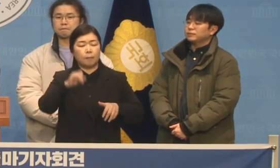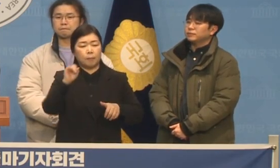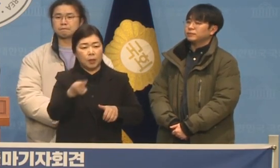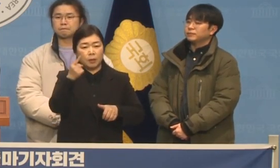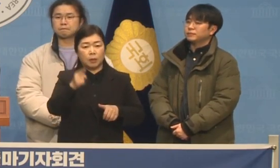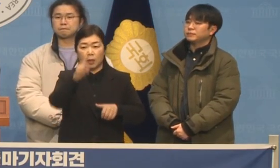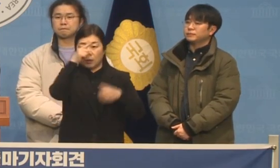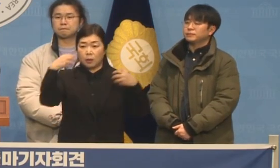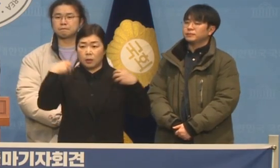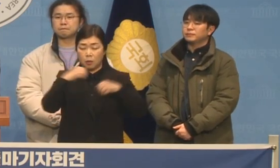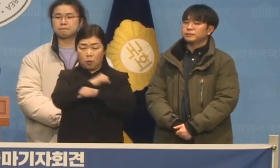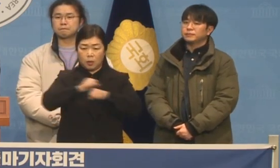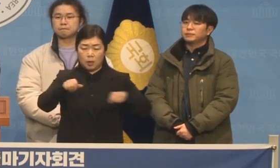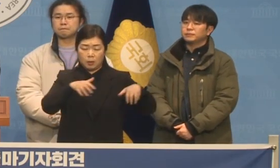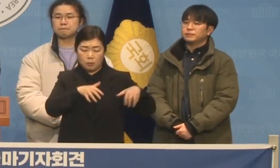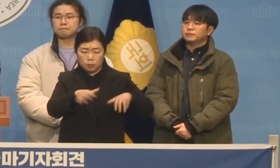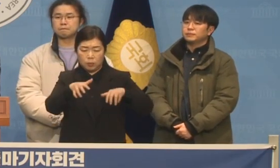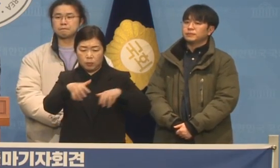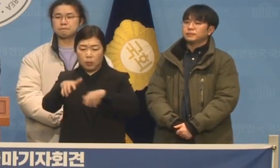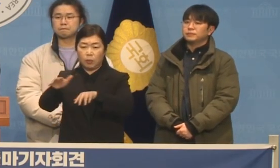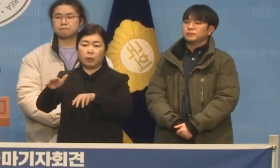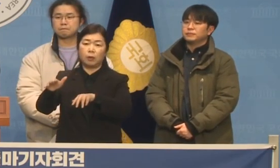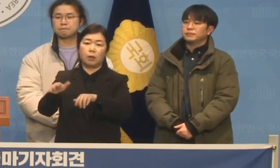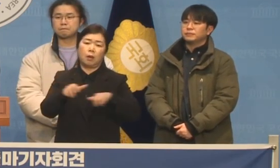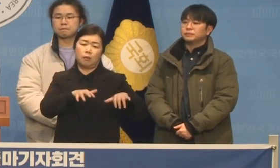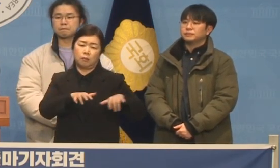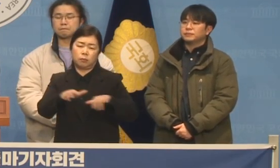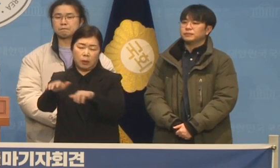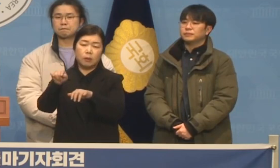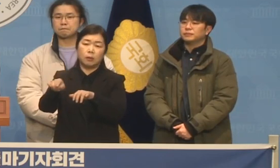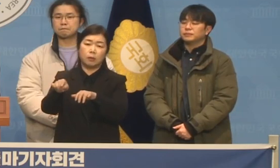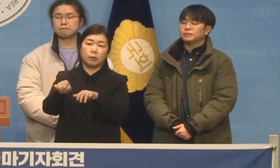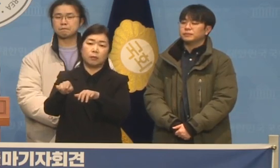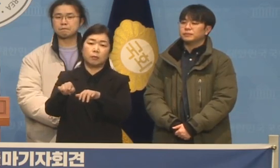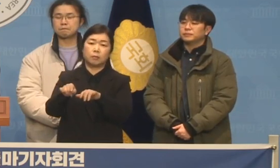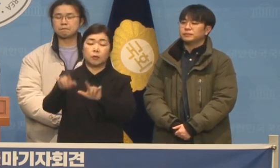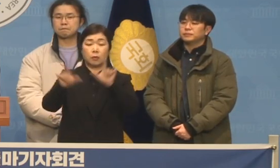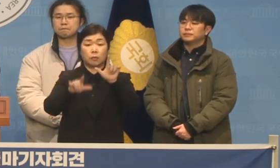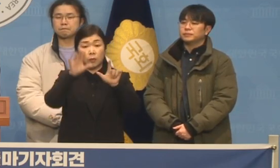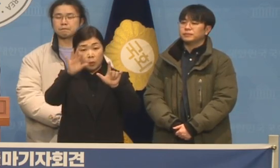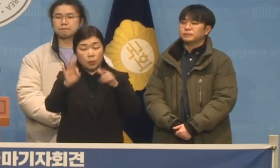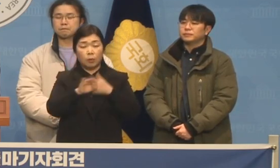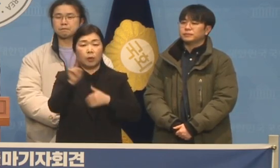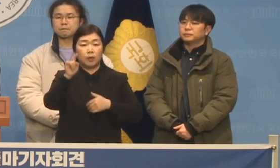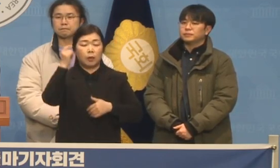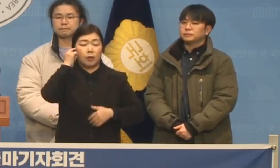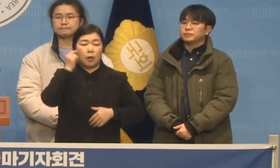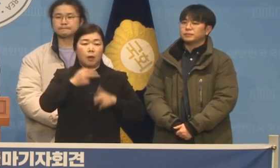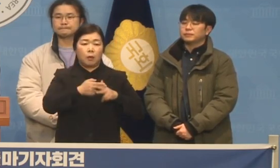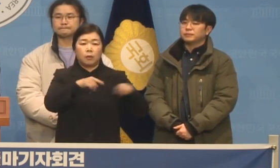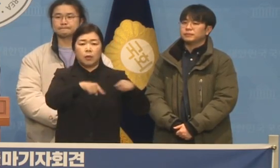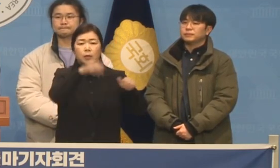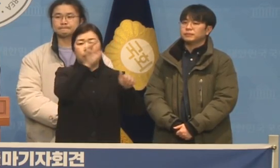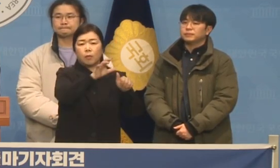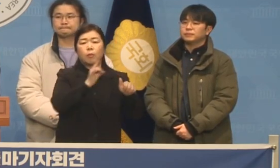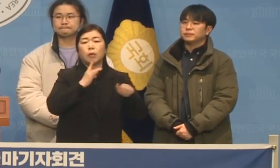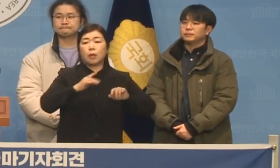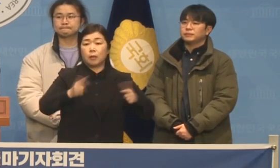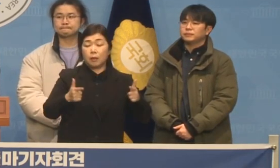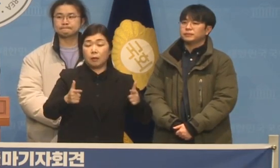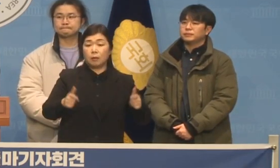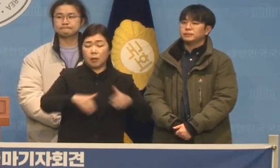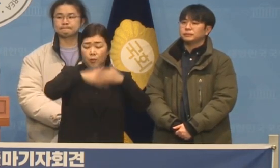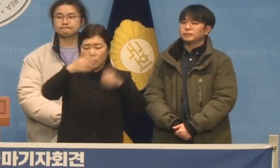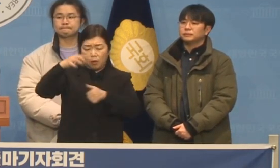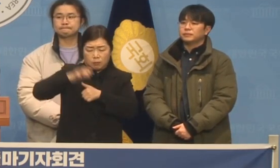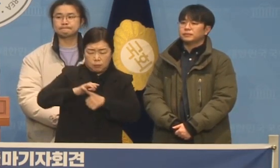시민의 행렬이 되었습니다. 그 시민들이 품었던 것은 독재체제에 대한 비판만이 아니었습니다. 모든